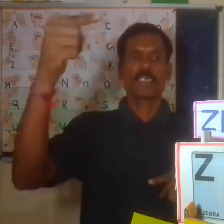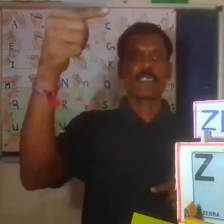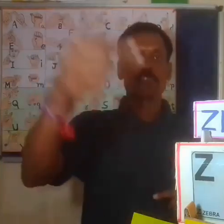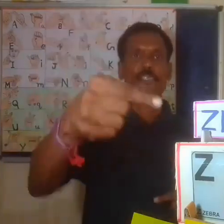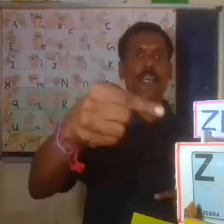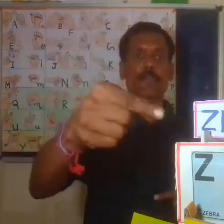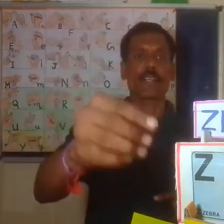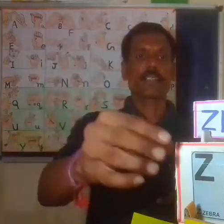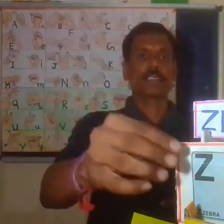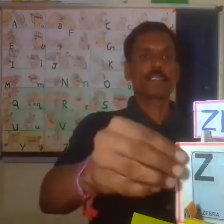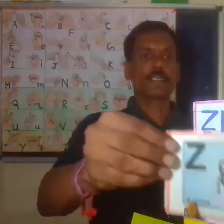जेब्रा